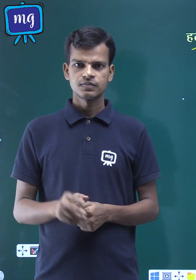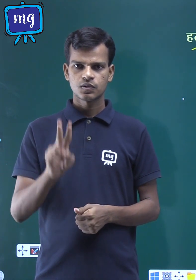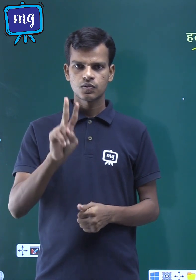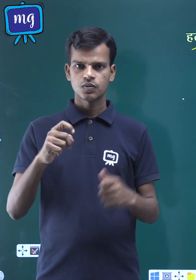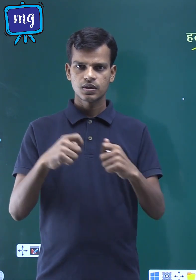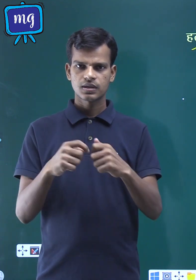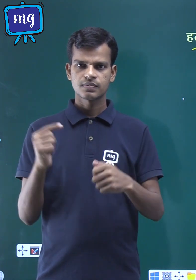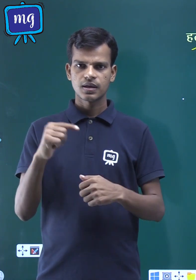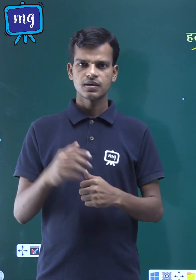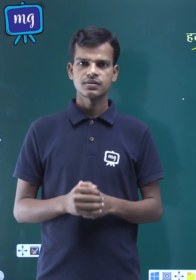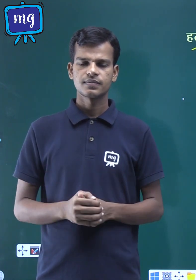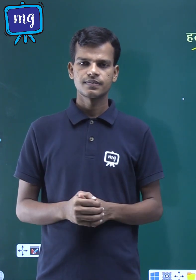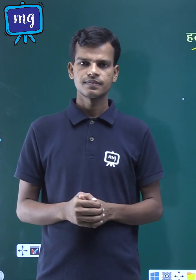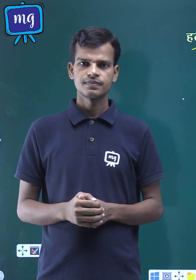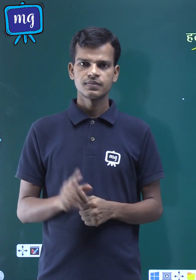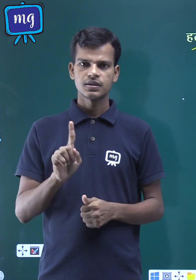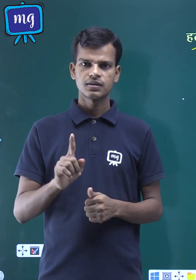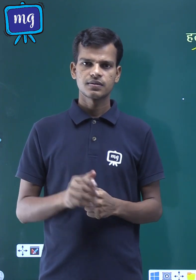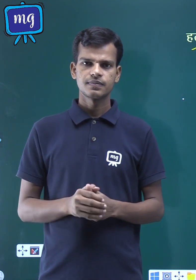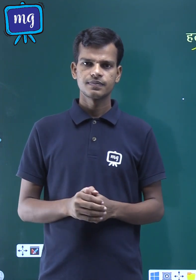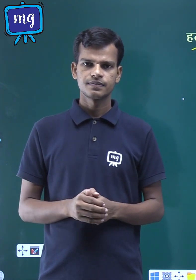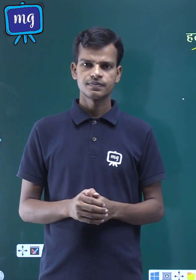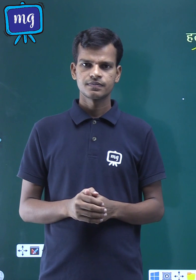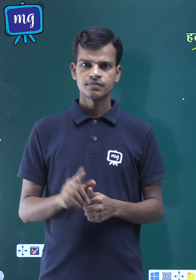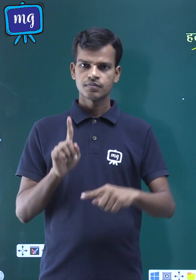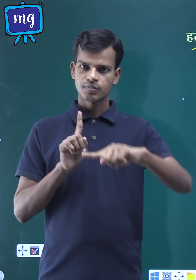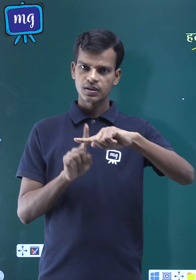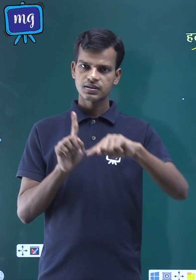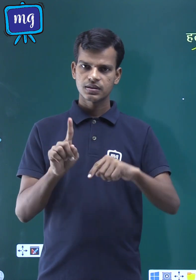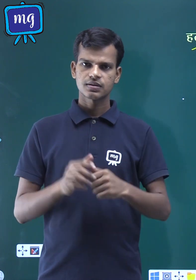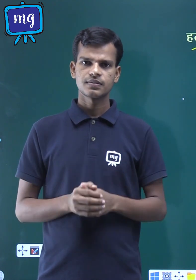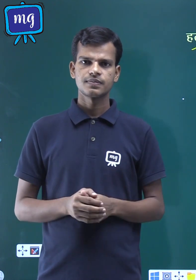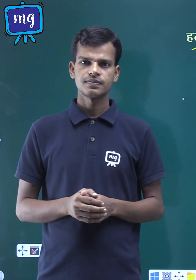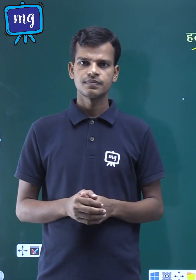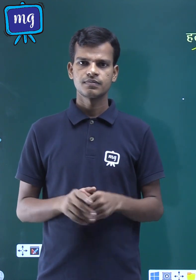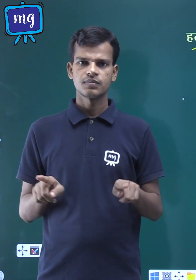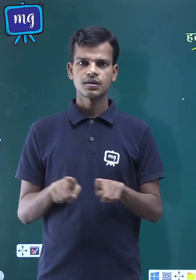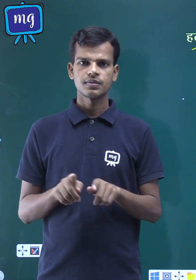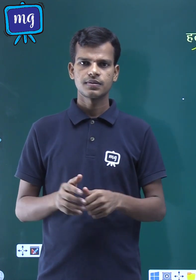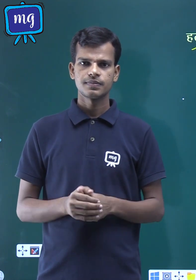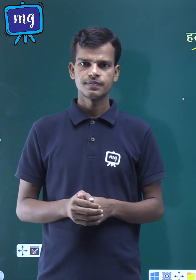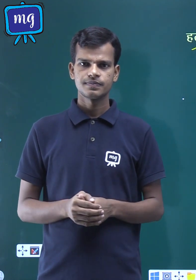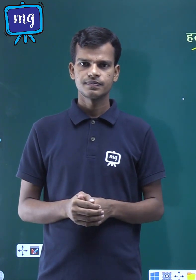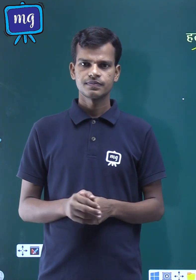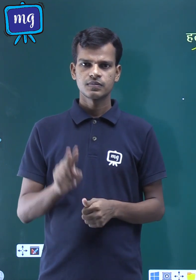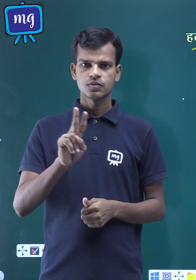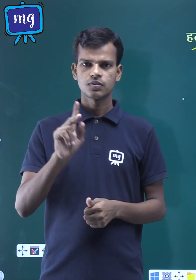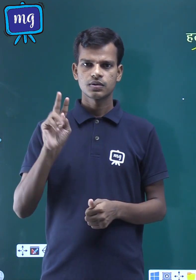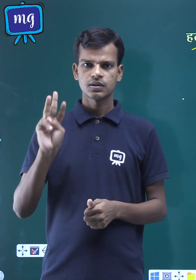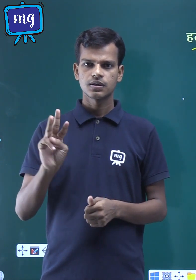2x माइनस 1 प्लस 1 बराबर